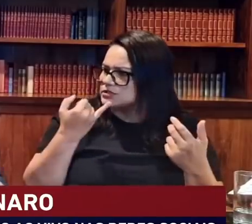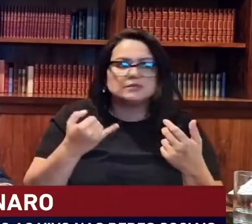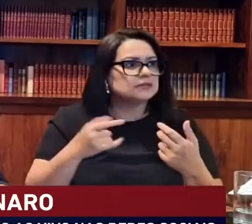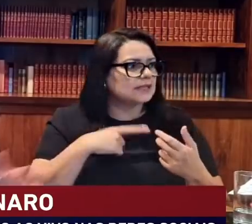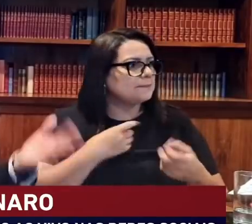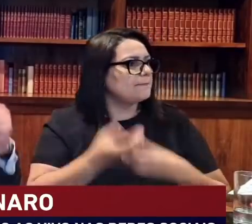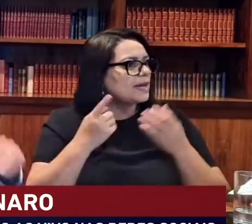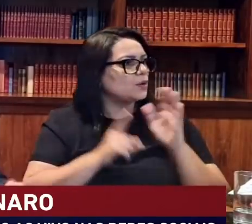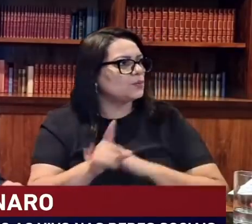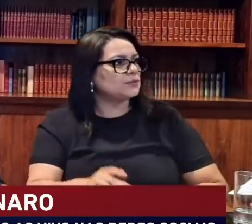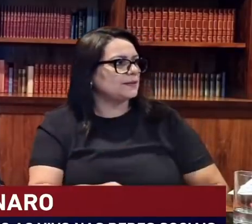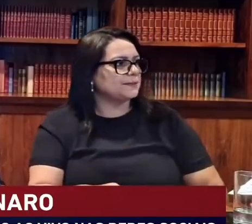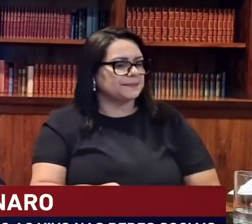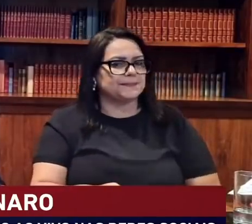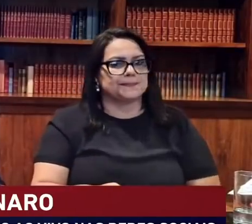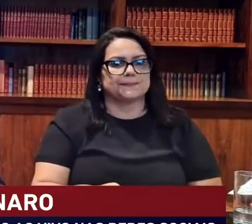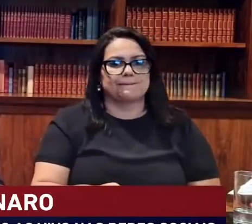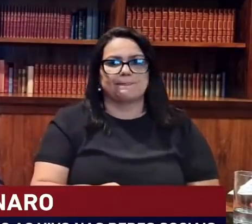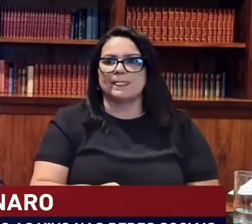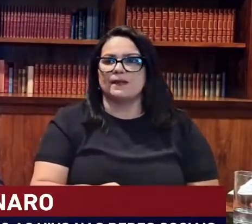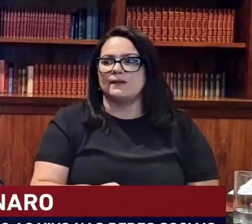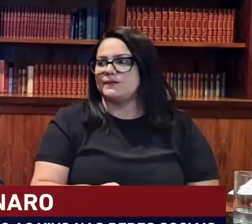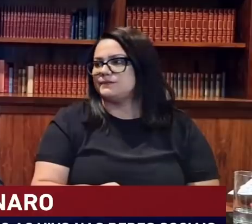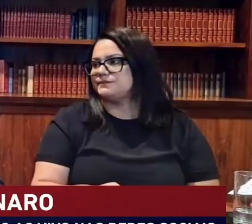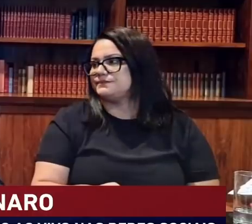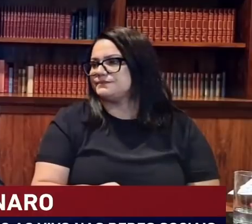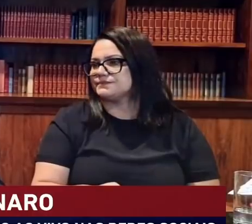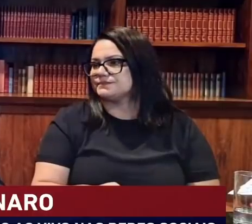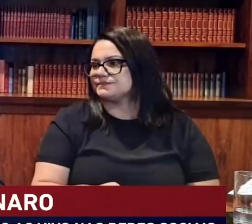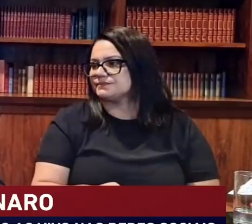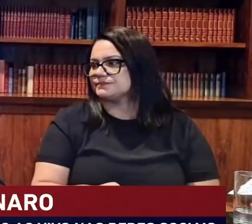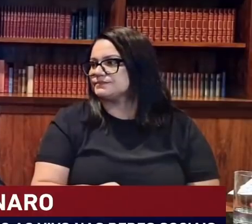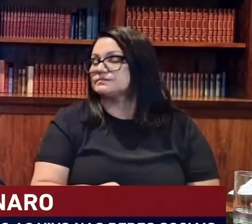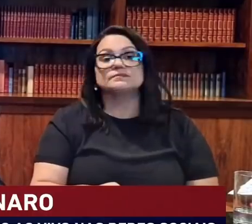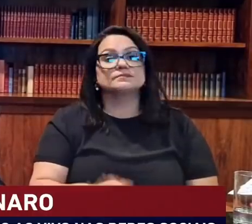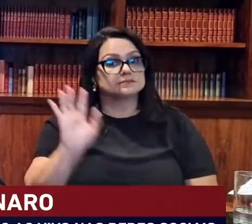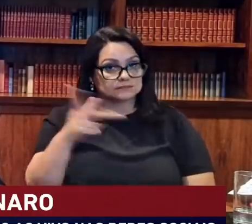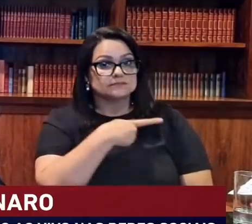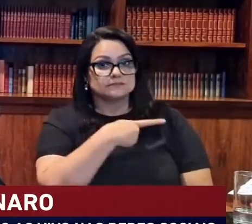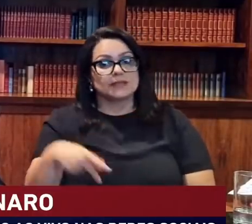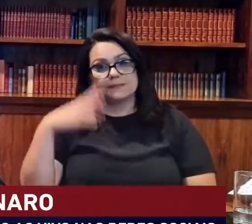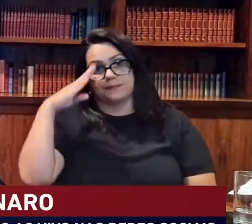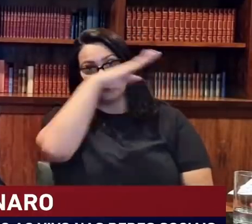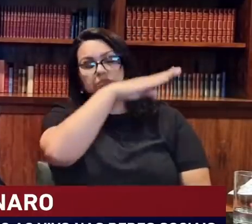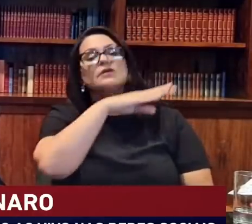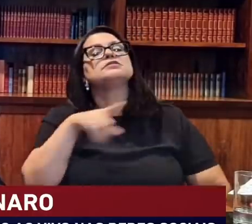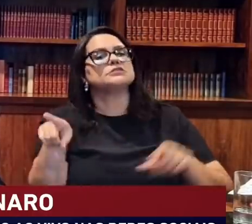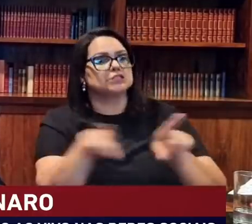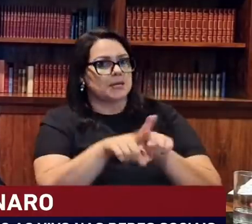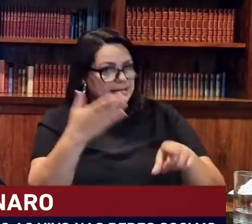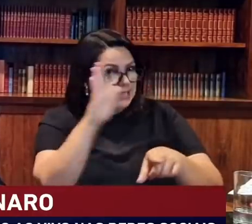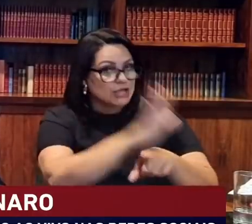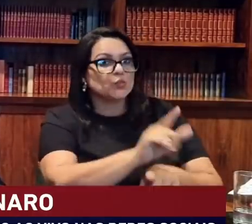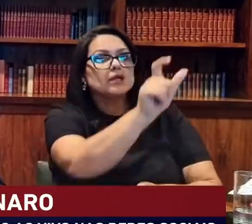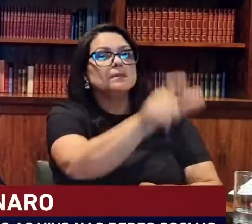aí? Vai lá. Só falar, gente, olha. Presidente Bolsonaro está cuidando também da mulher